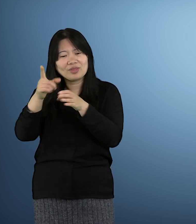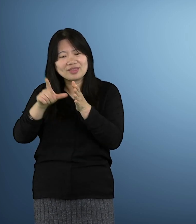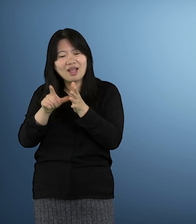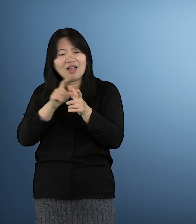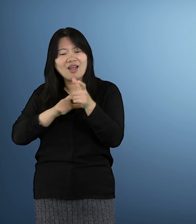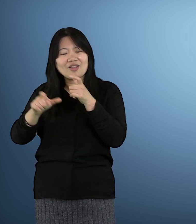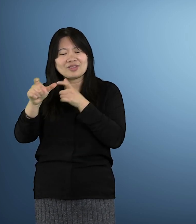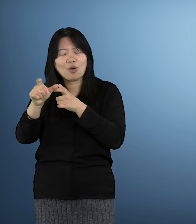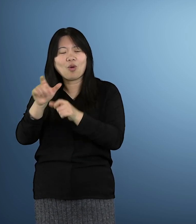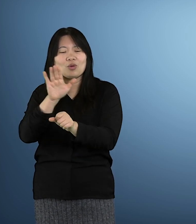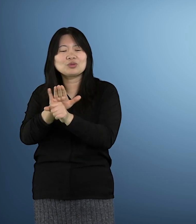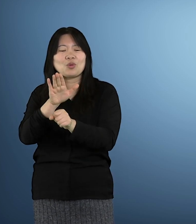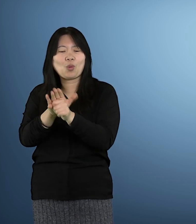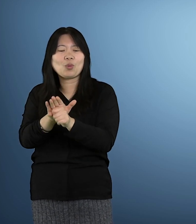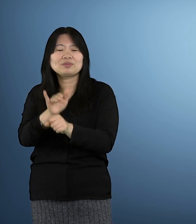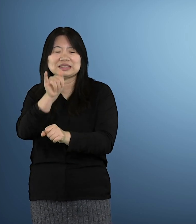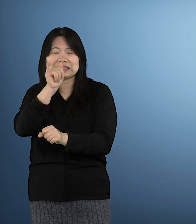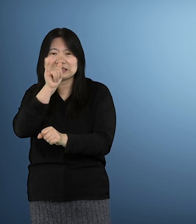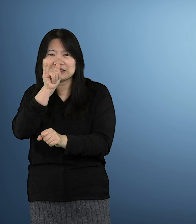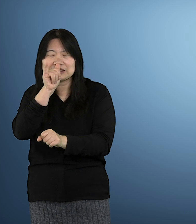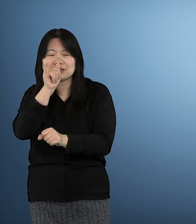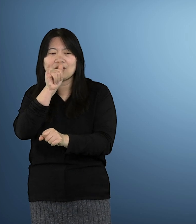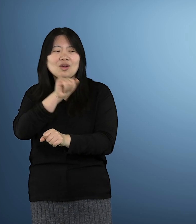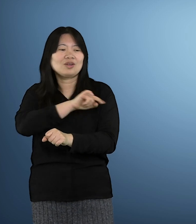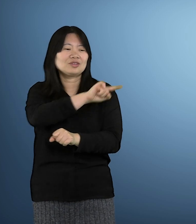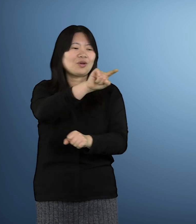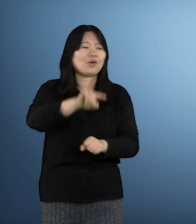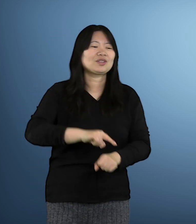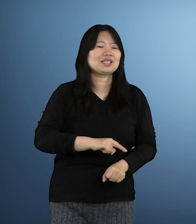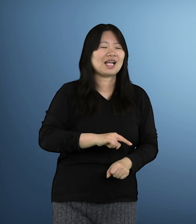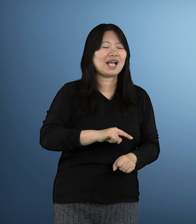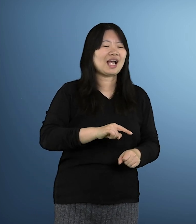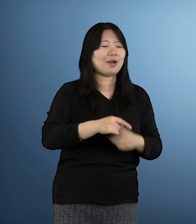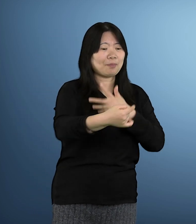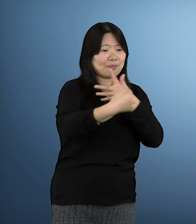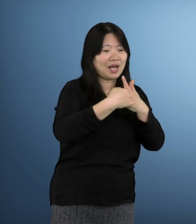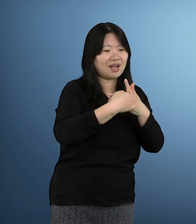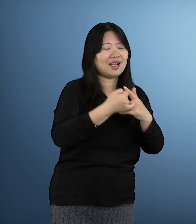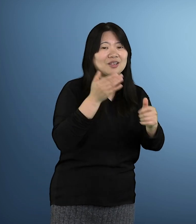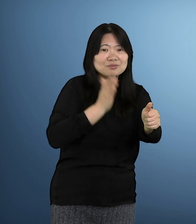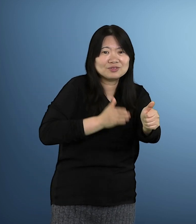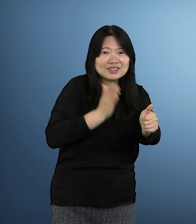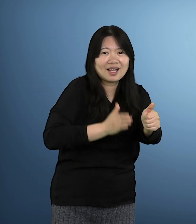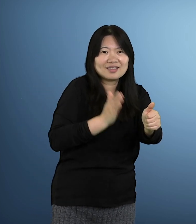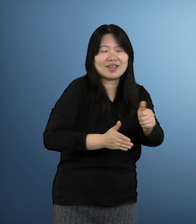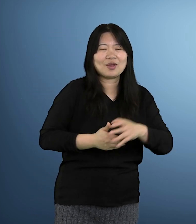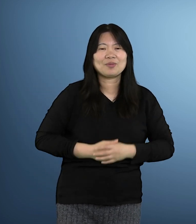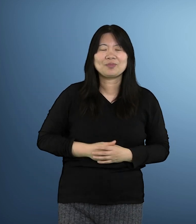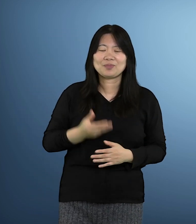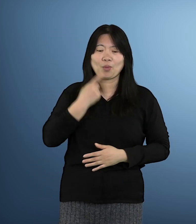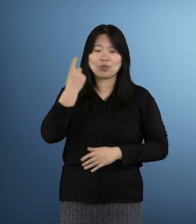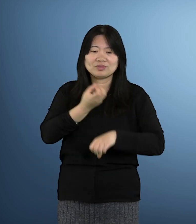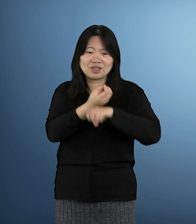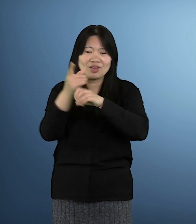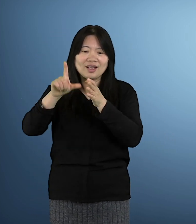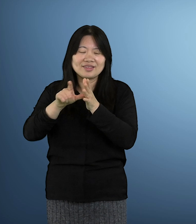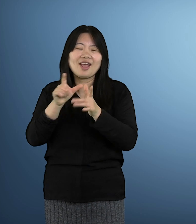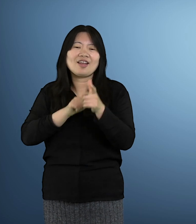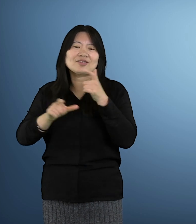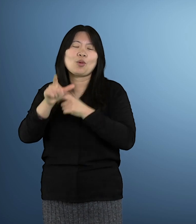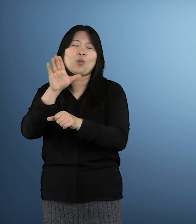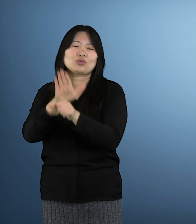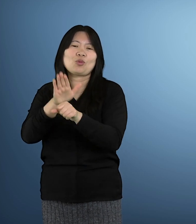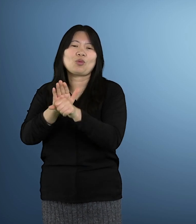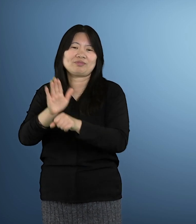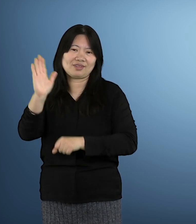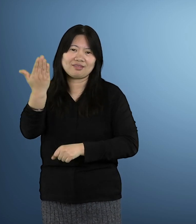진전이 된 줄을 너희가 알기를 원하노라. 복음 전파에 뭐가 됐대요? 진전이